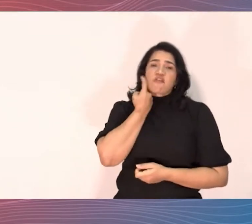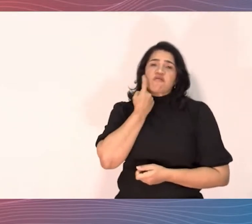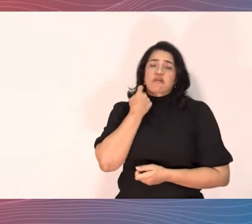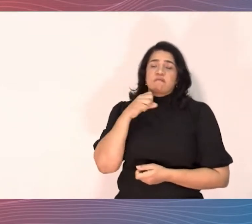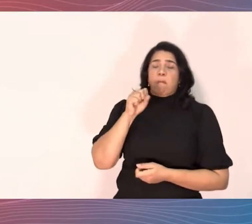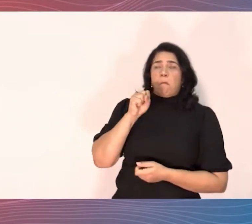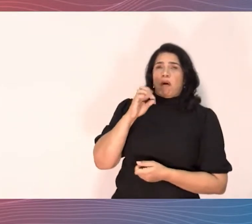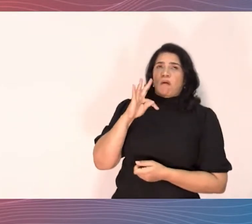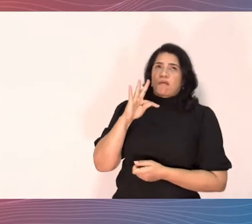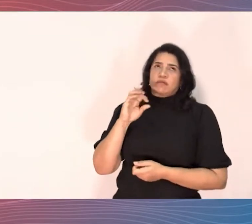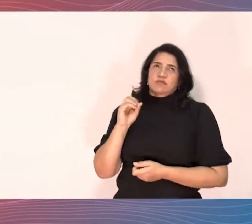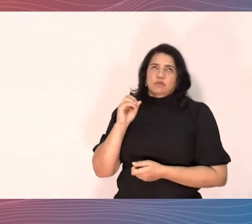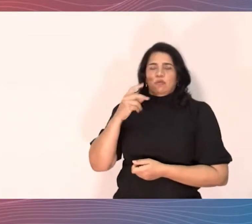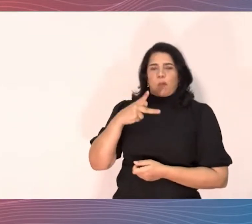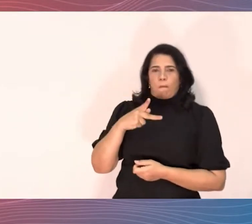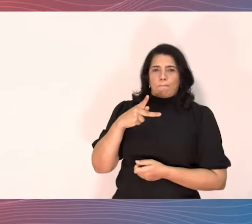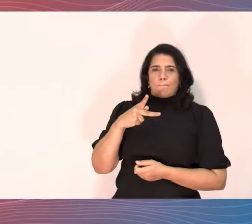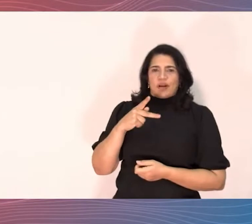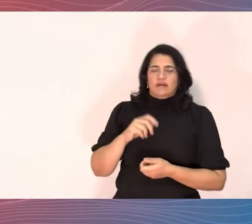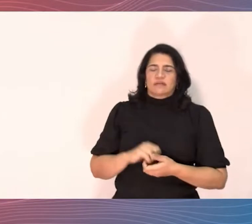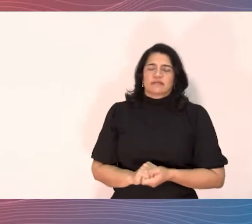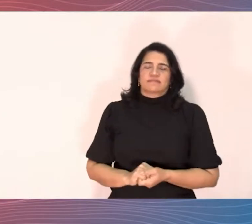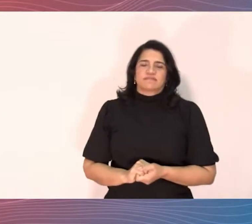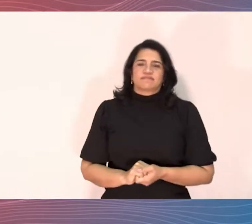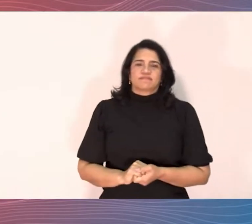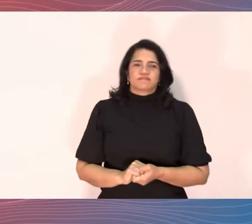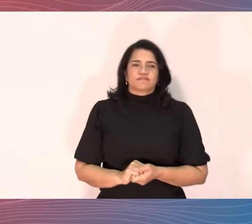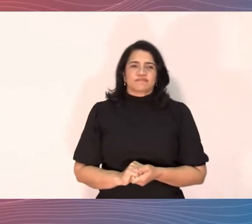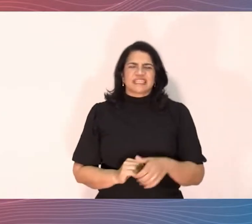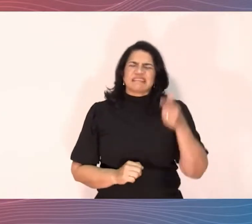Stop. É unstoppable.